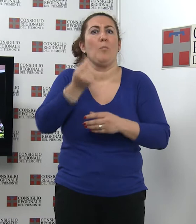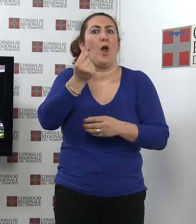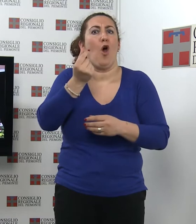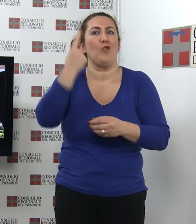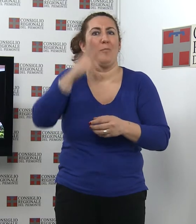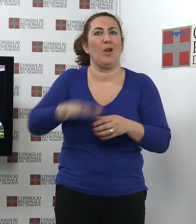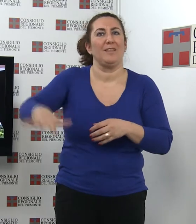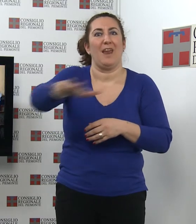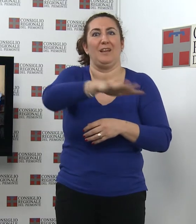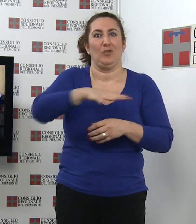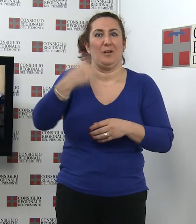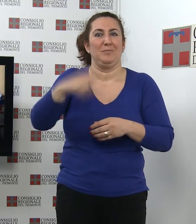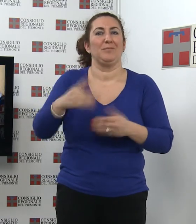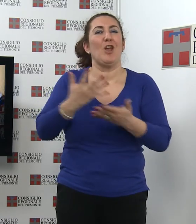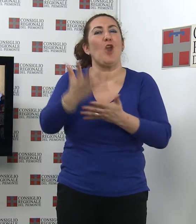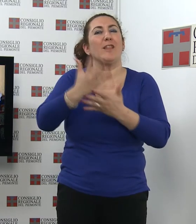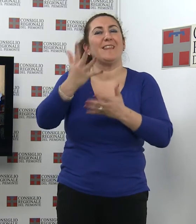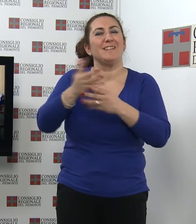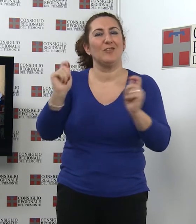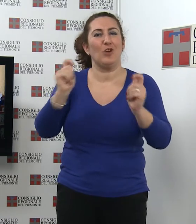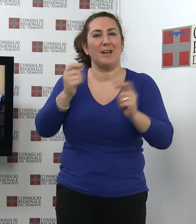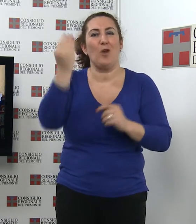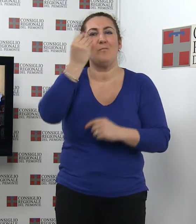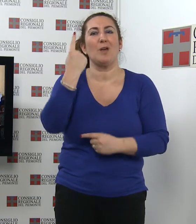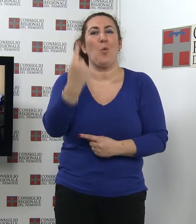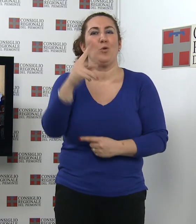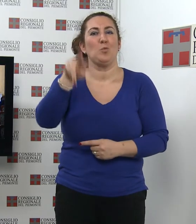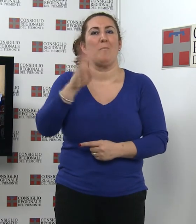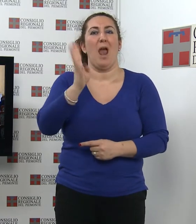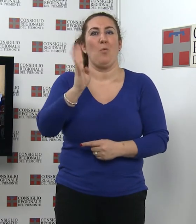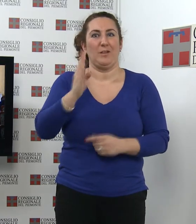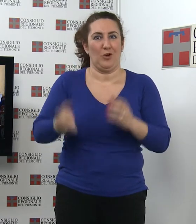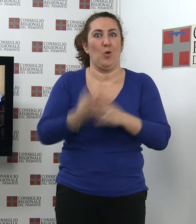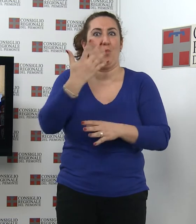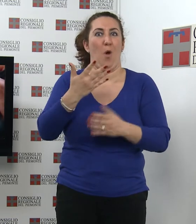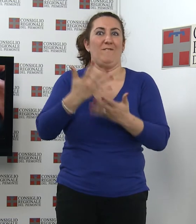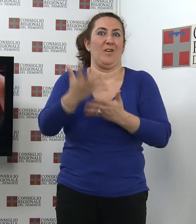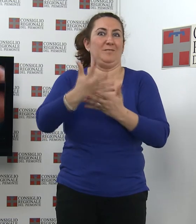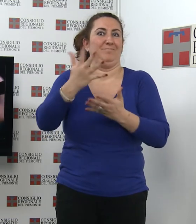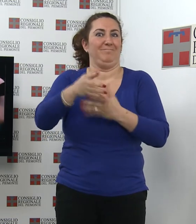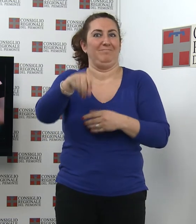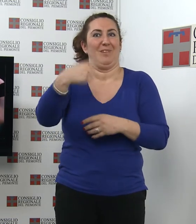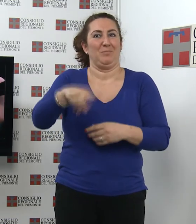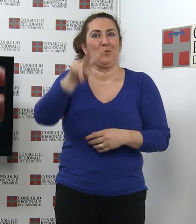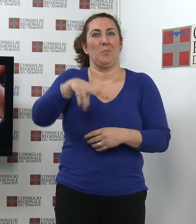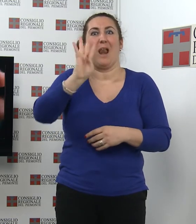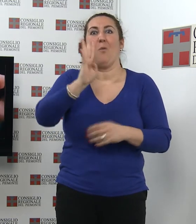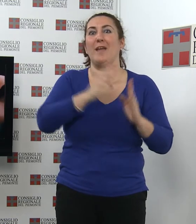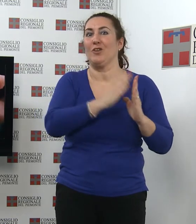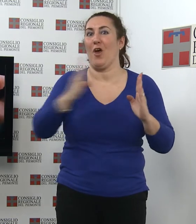Notizie numero 1 2014. Il nuovo numero del magazine della Regione Piemonte, al centro di un incontro a Palazzo Lascaris, si occupa